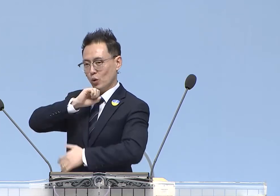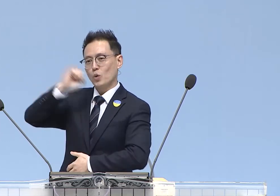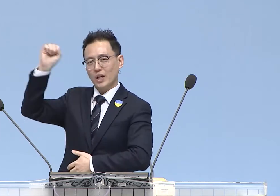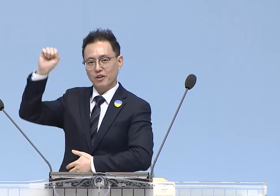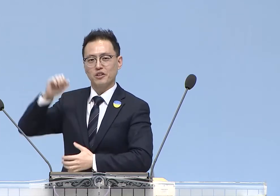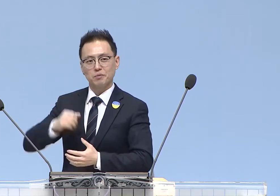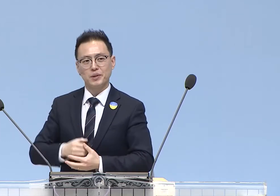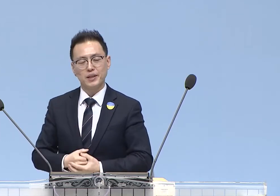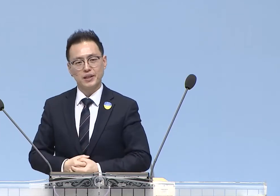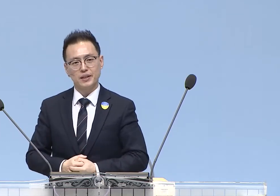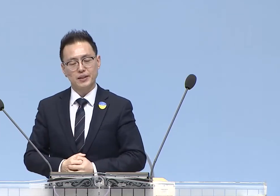통로가 되었습니다.